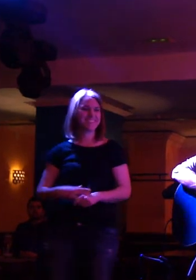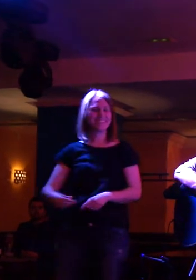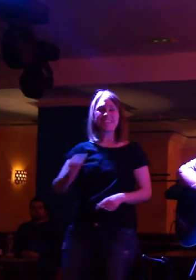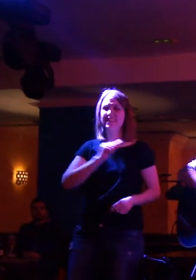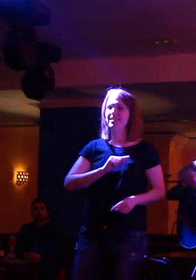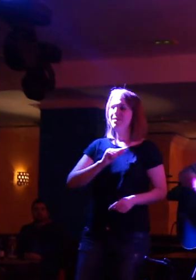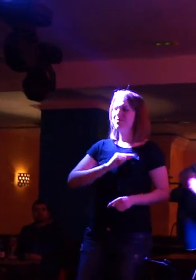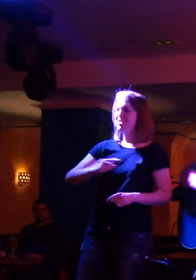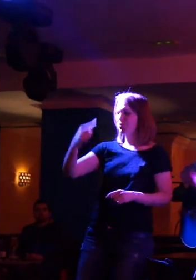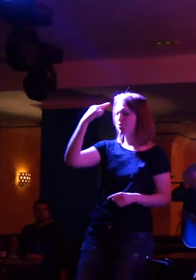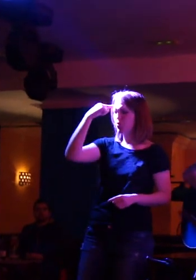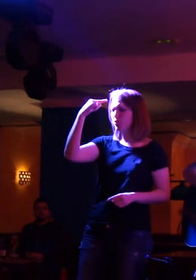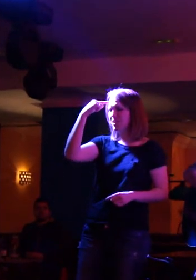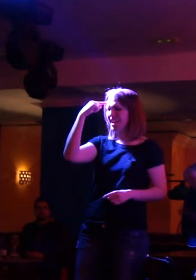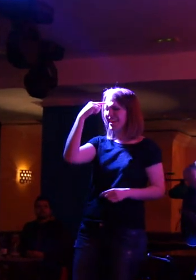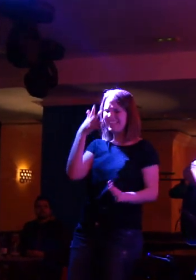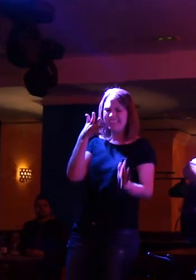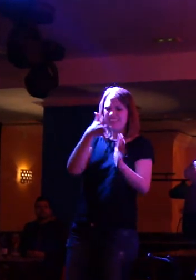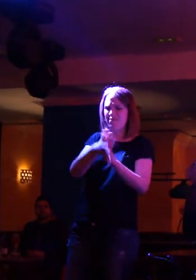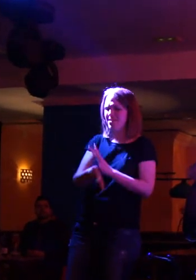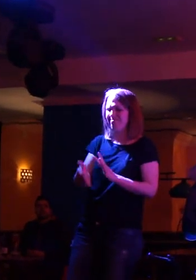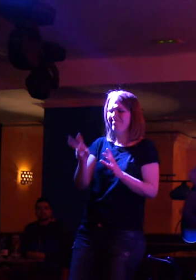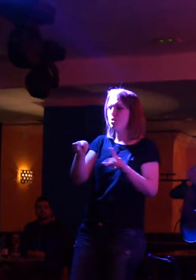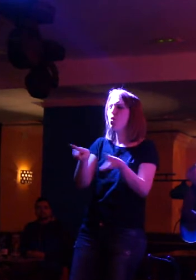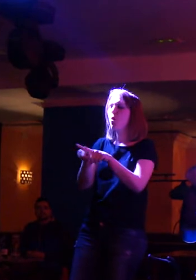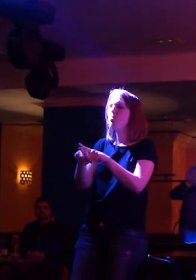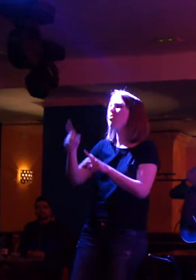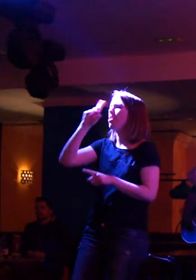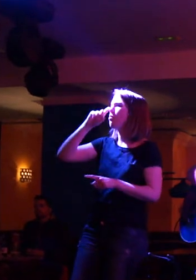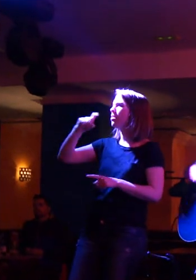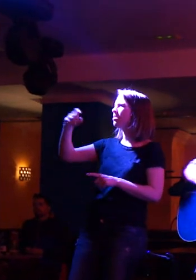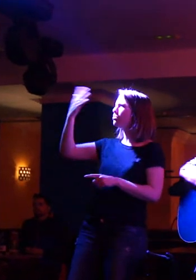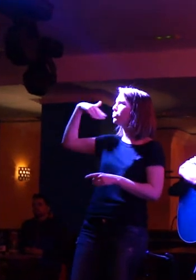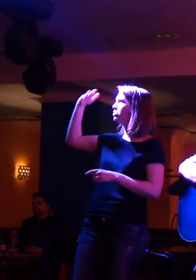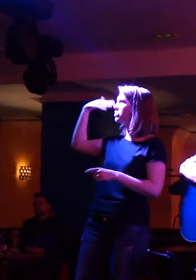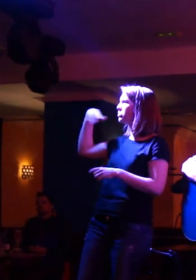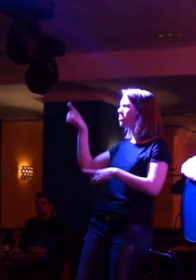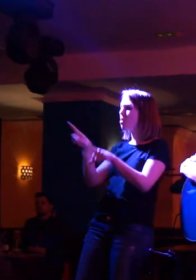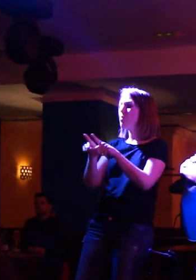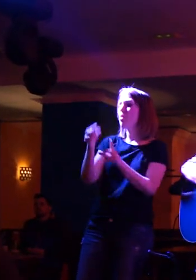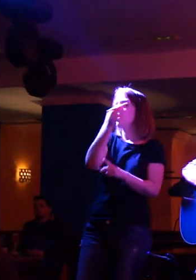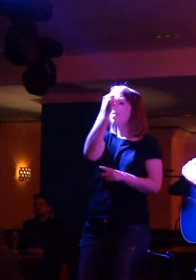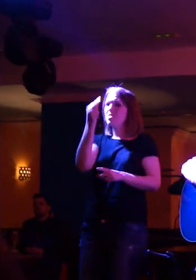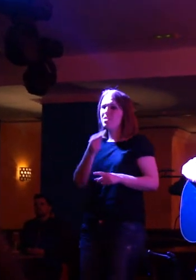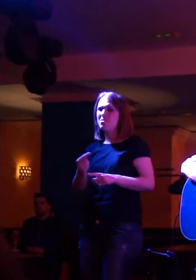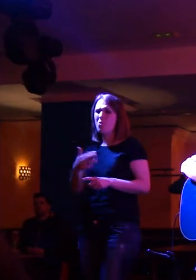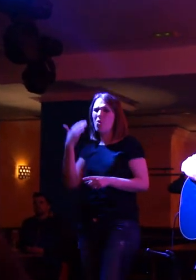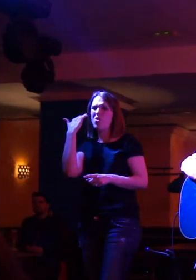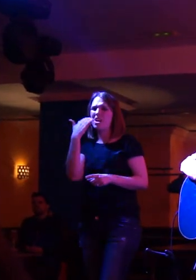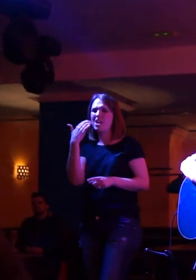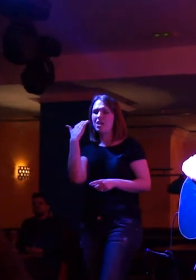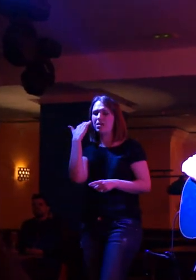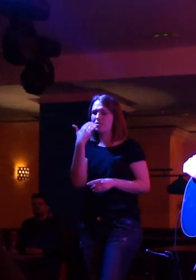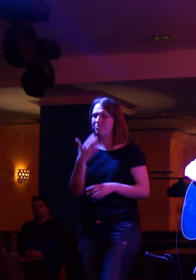cuadres. Su nostalgia es el recuerdo de un recuerdo, de un recuerdo, caricatura del